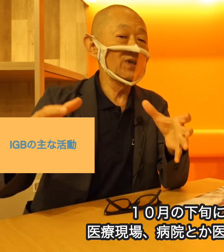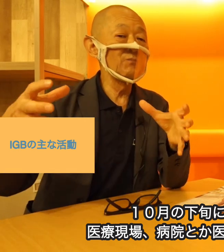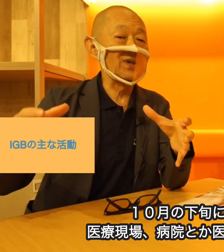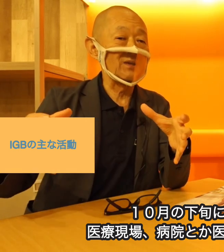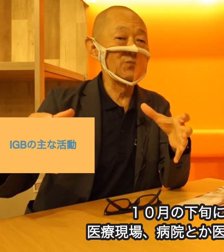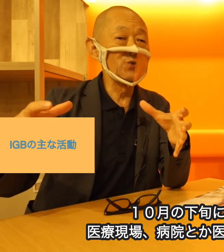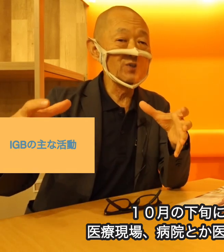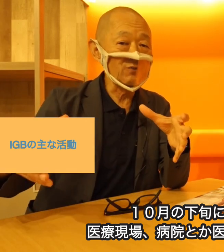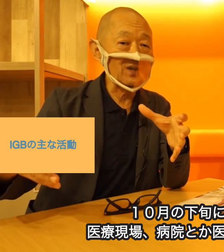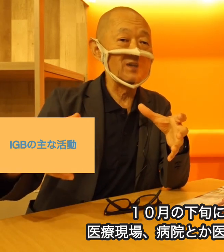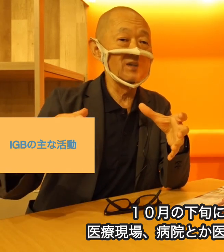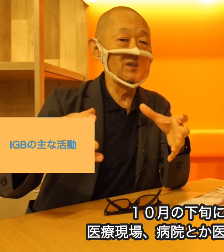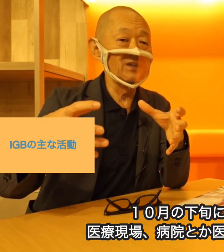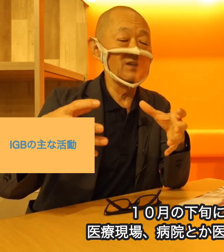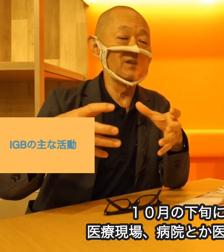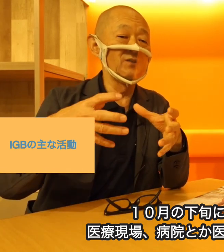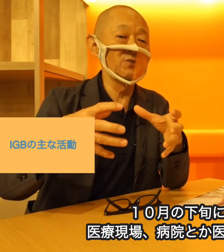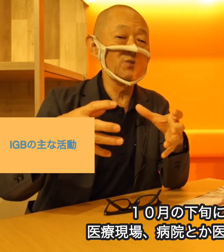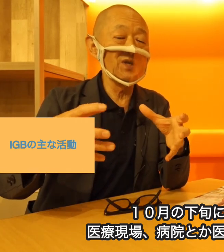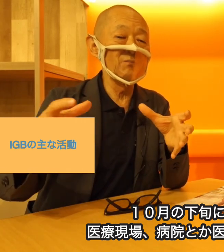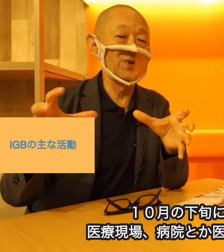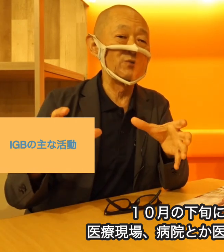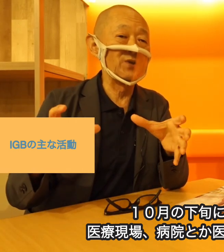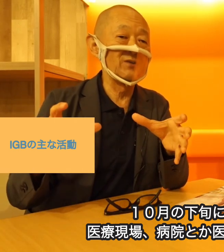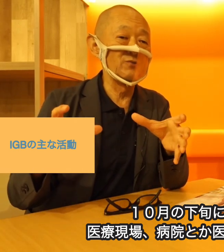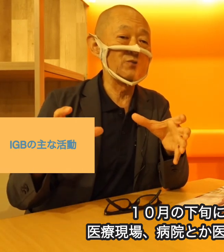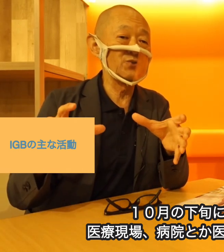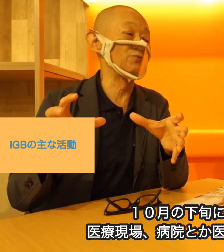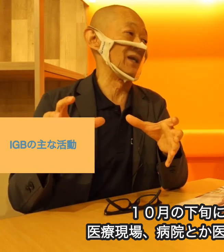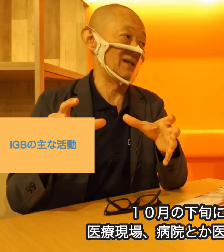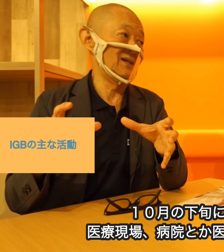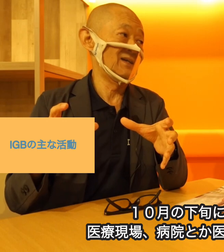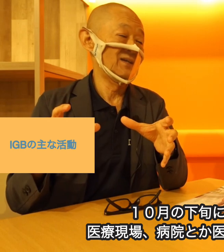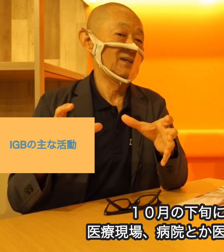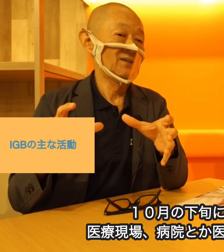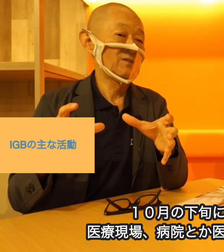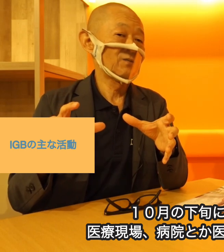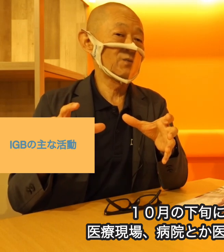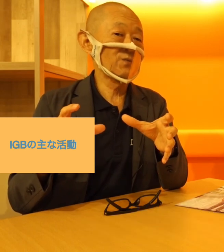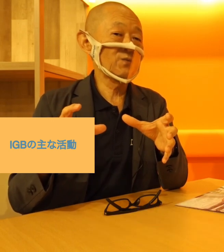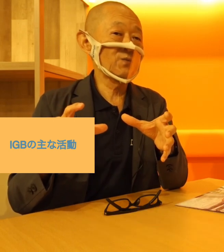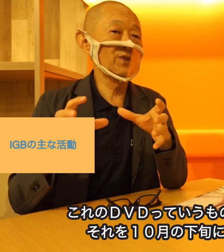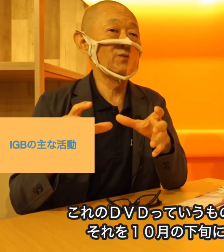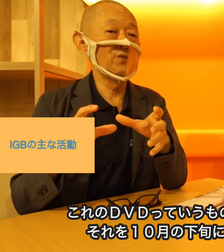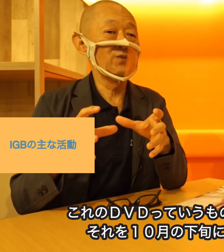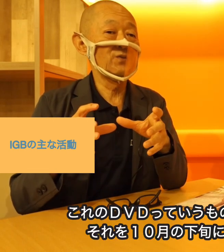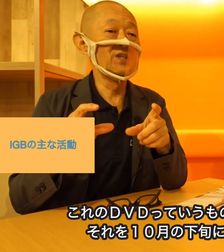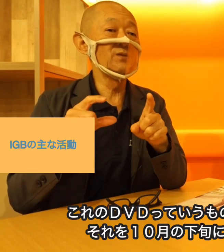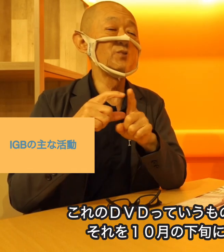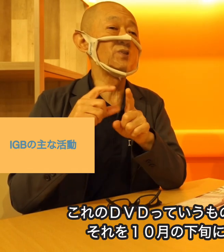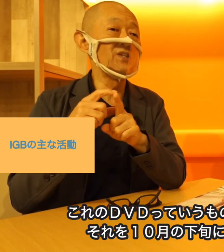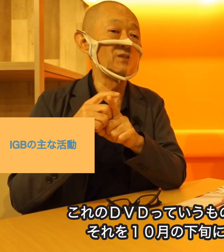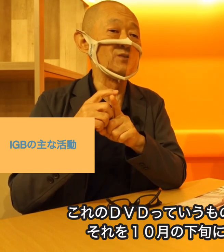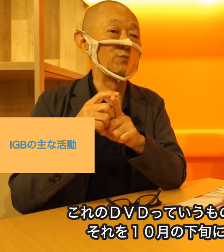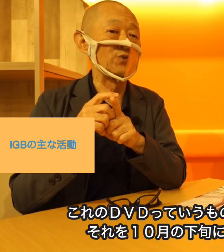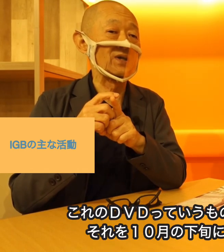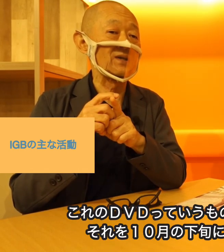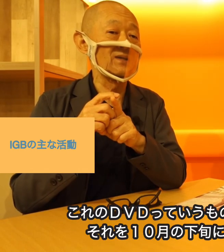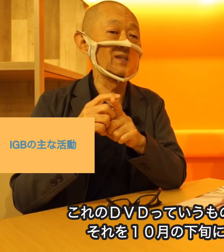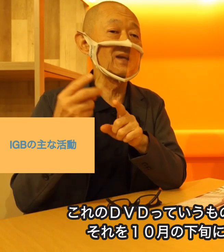場、病院とか医療現場における手話、 これの DVD っていうものが第2